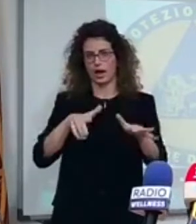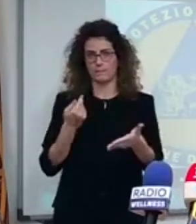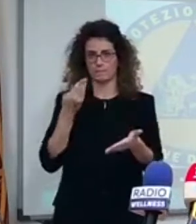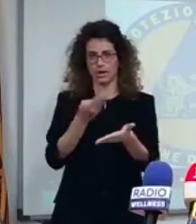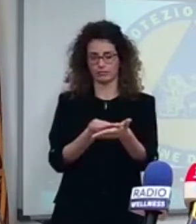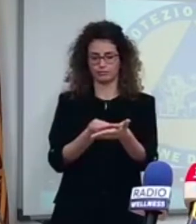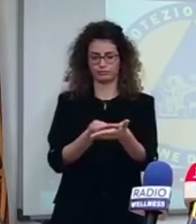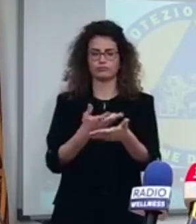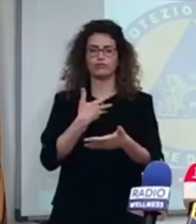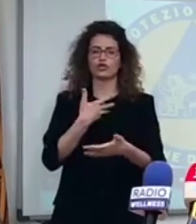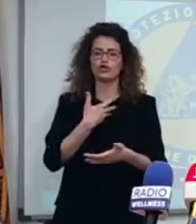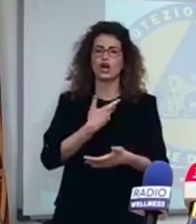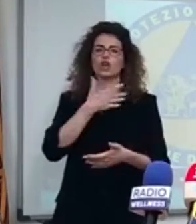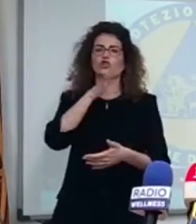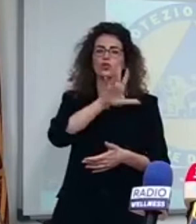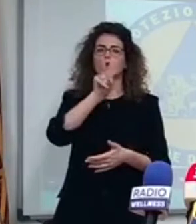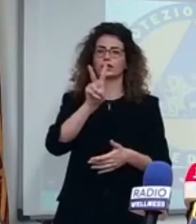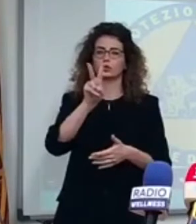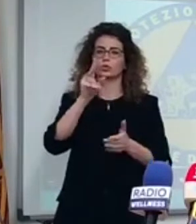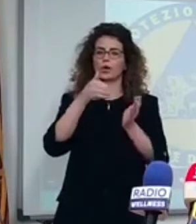Abbiamo 52.018